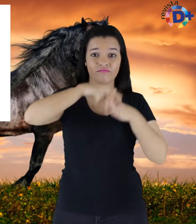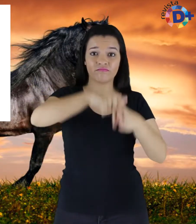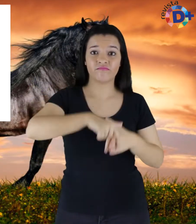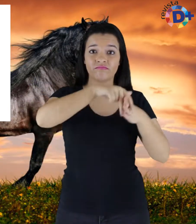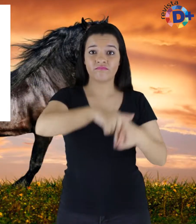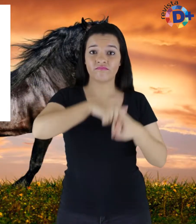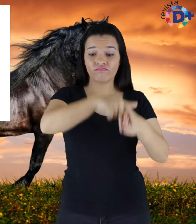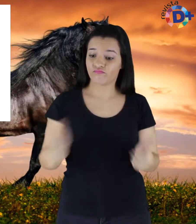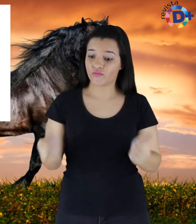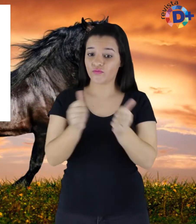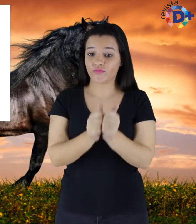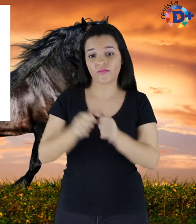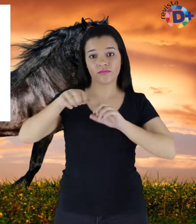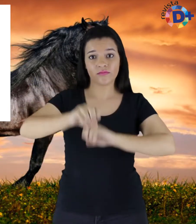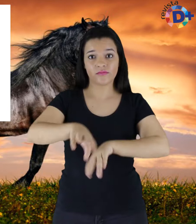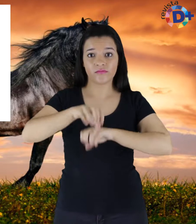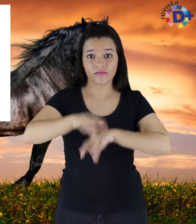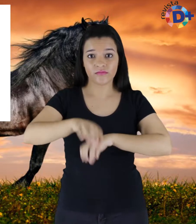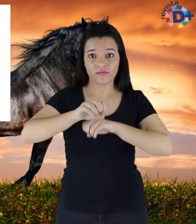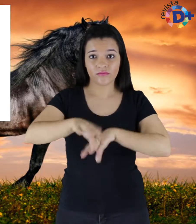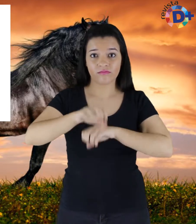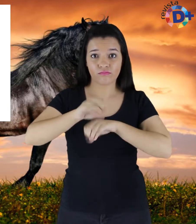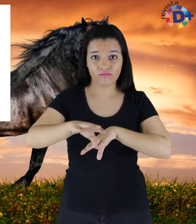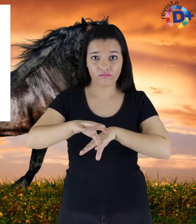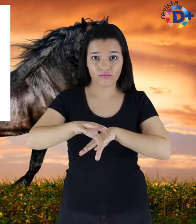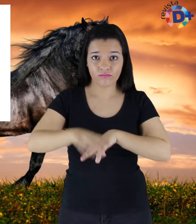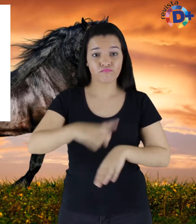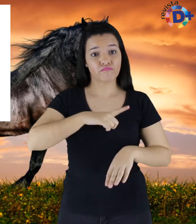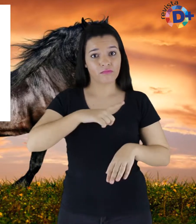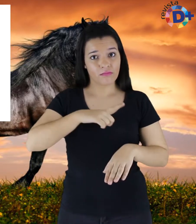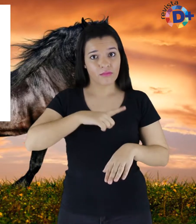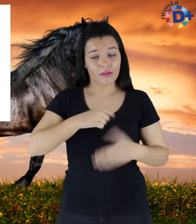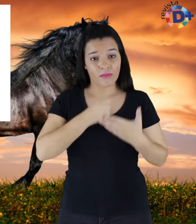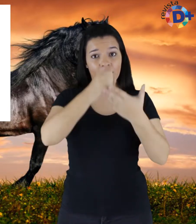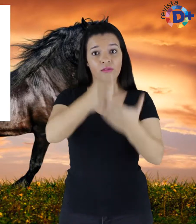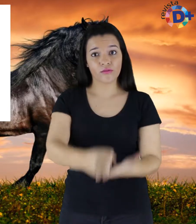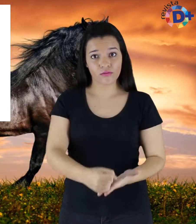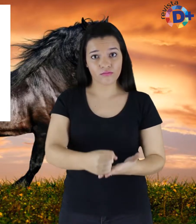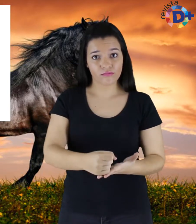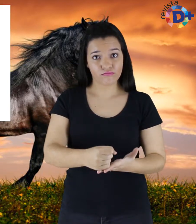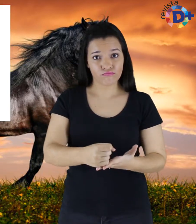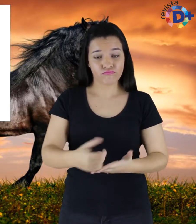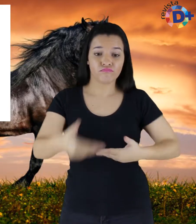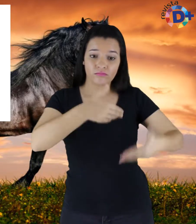educação leva os benefícios a equipe terá pia para crianças e